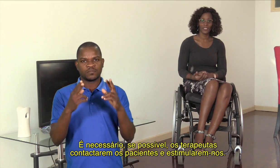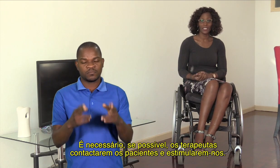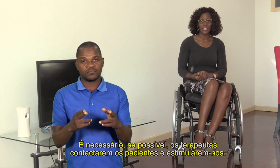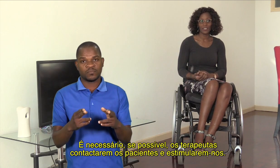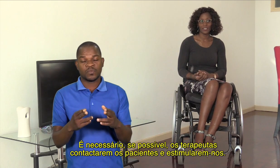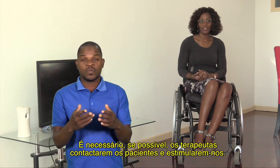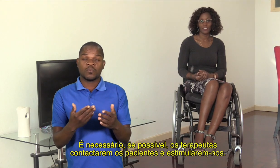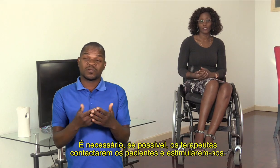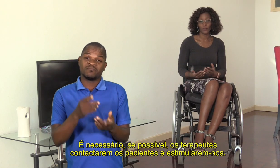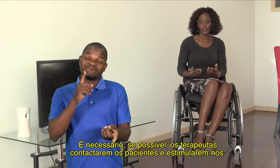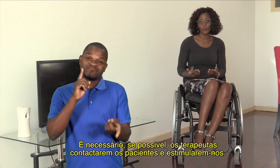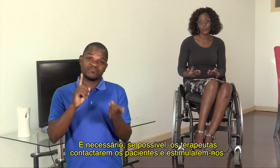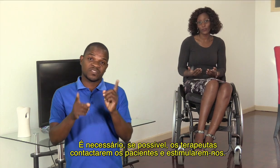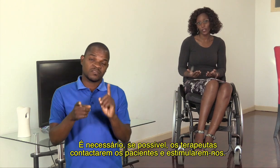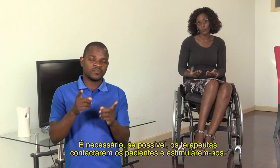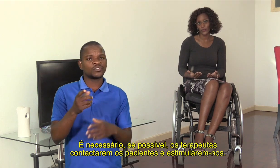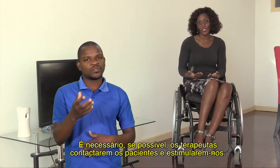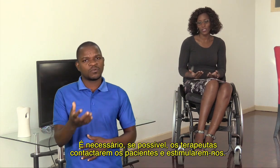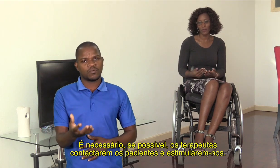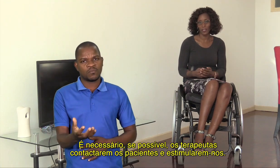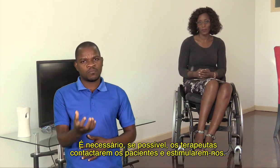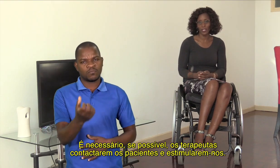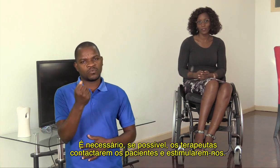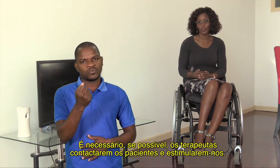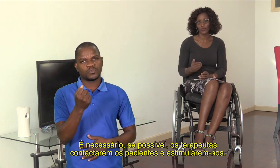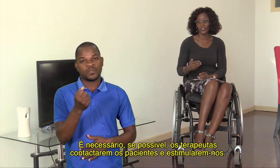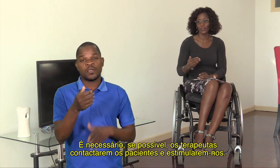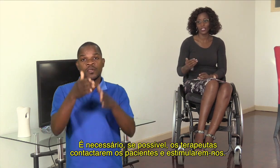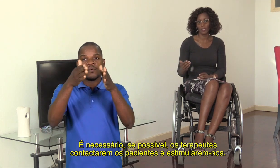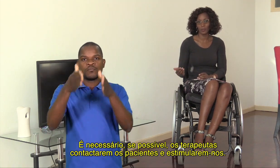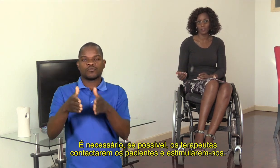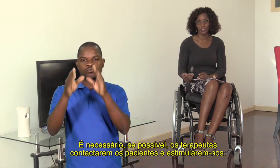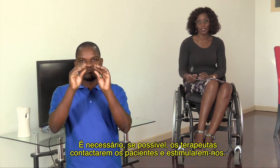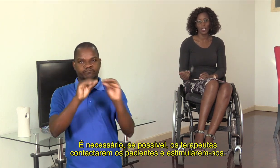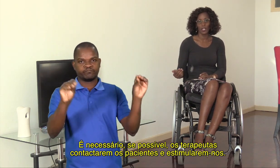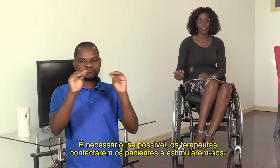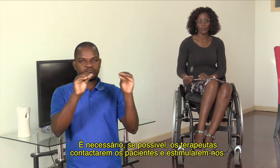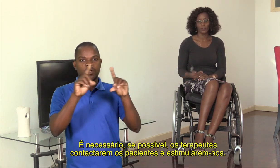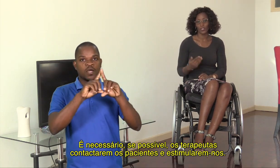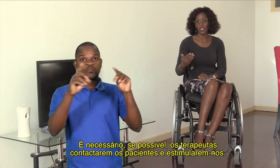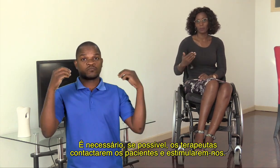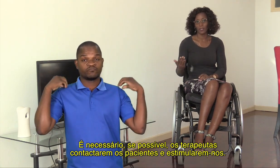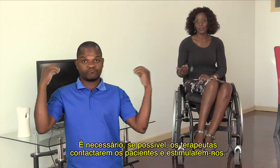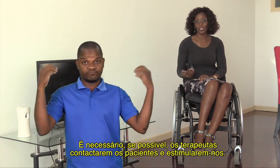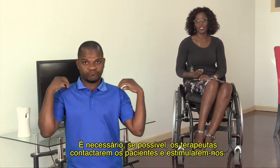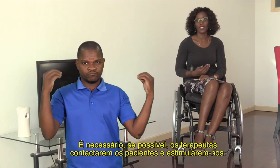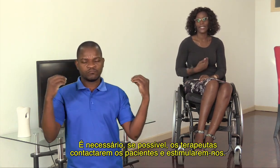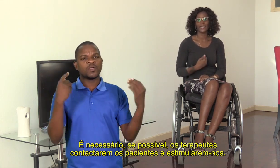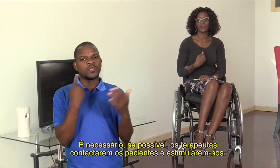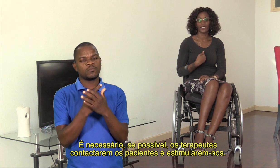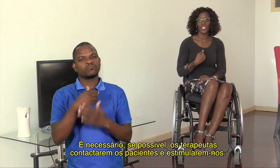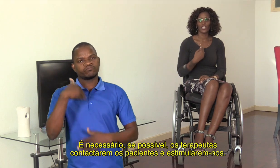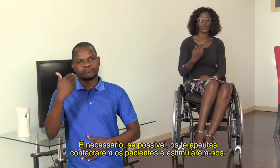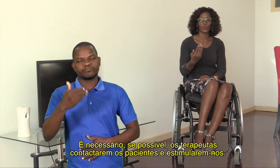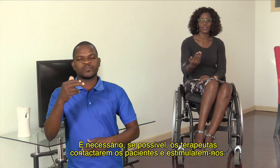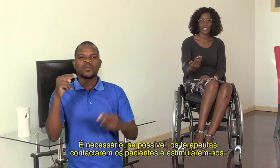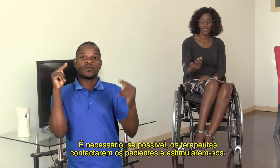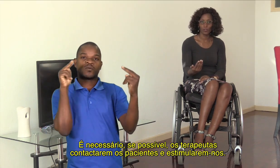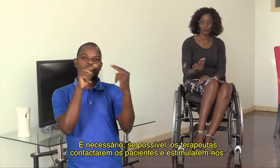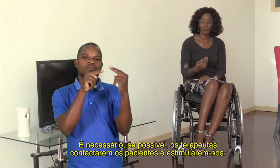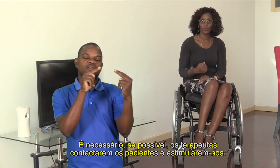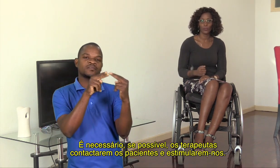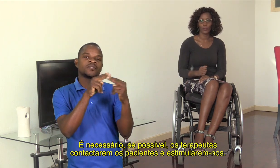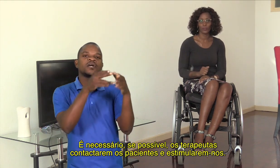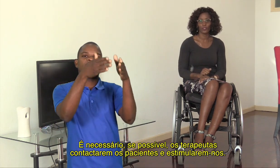é necessário se for possível dos fisioterapeutas ou dos terapeutas entrarem em